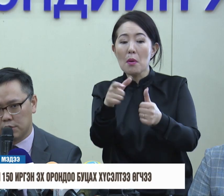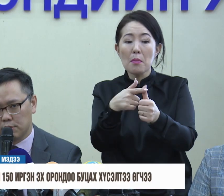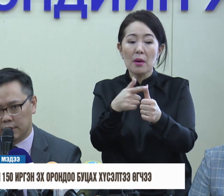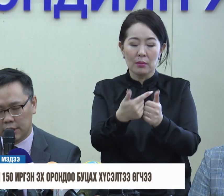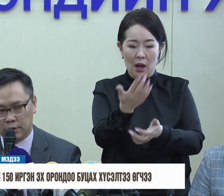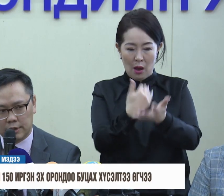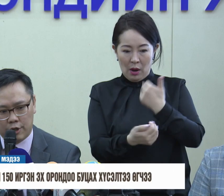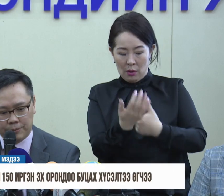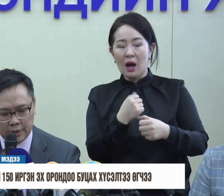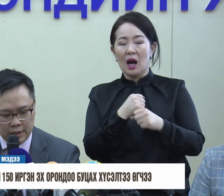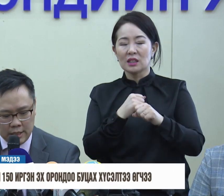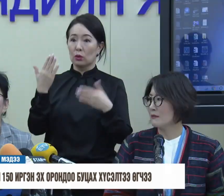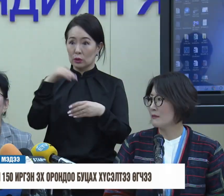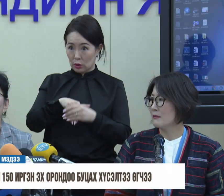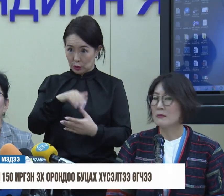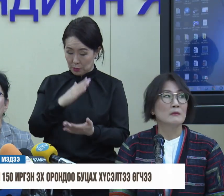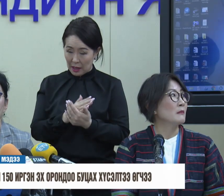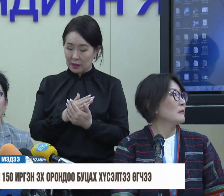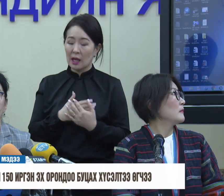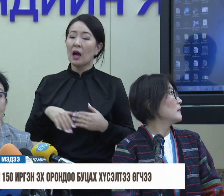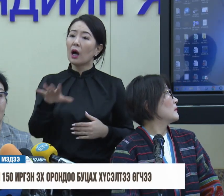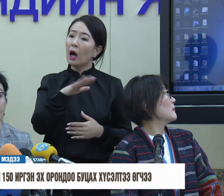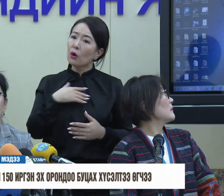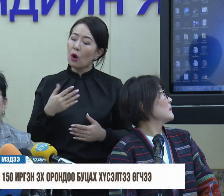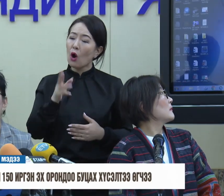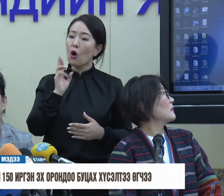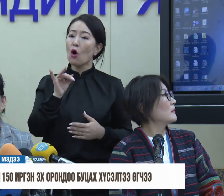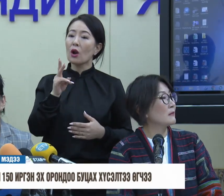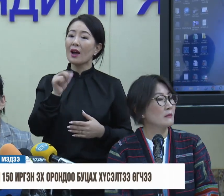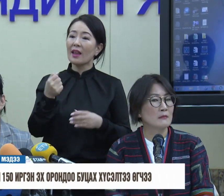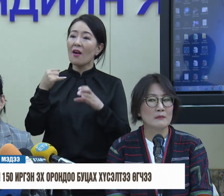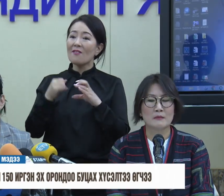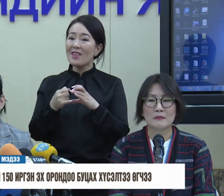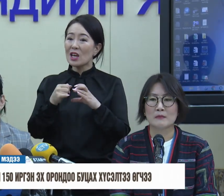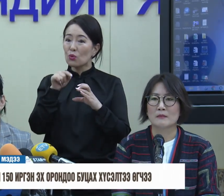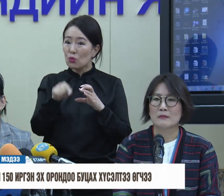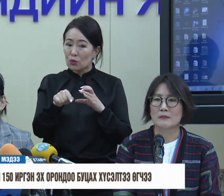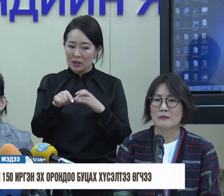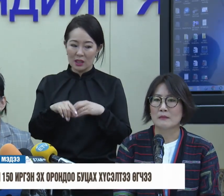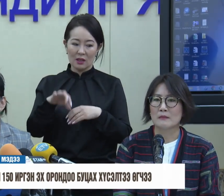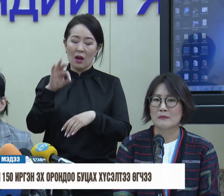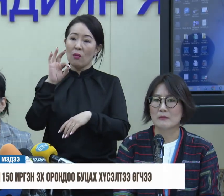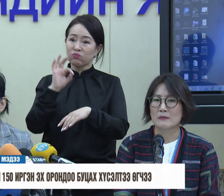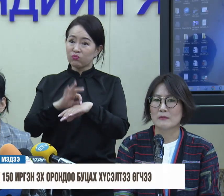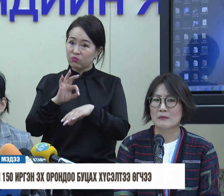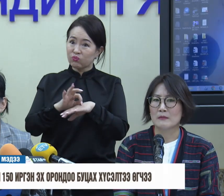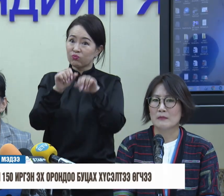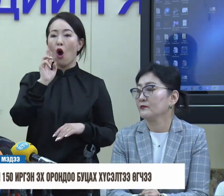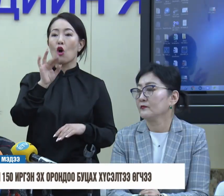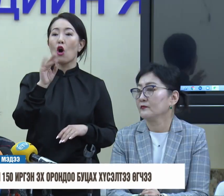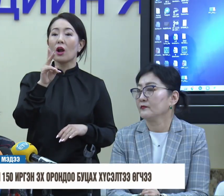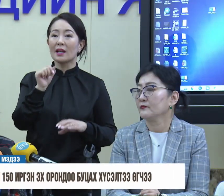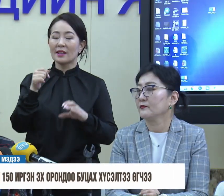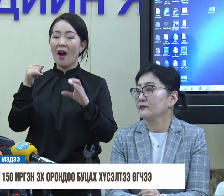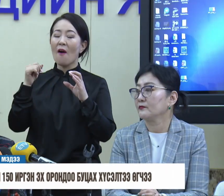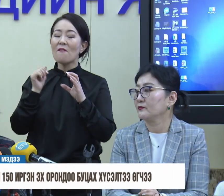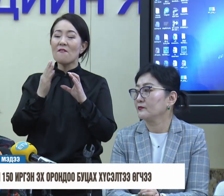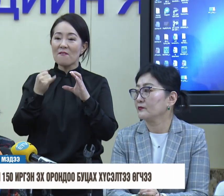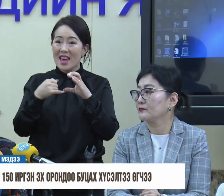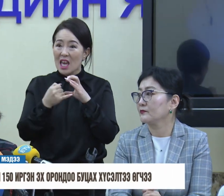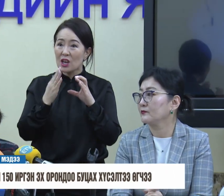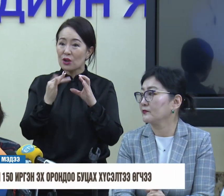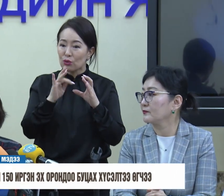бид хөрвүүлэн хийх болно. Манай улс 13 хилийн бомбтой үүний 5 бомбтыг одоогоор хаасан аюулгүй байдлыг